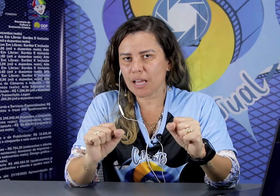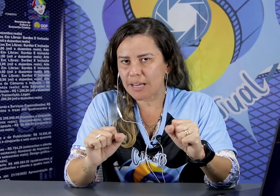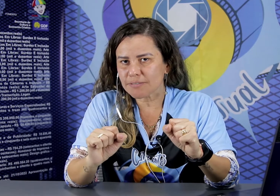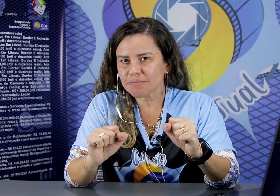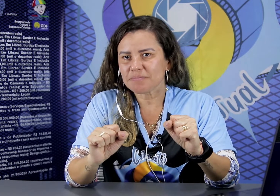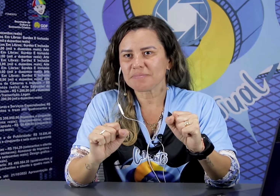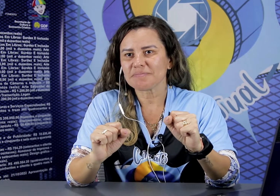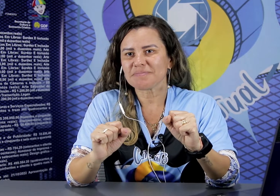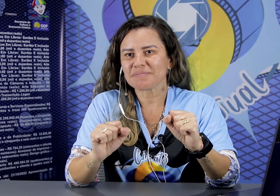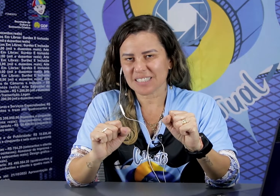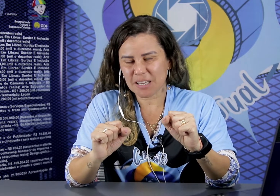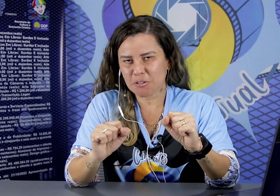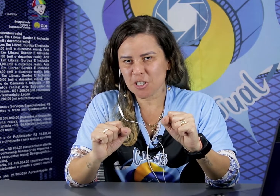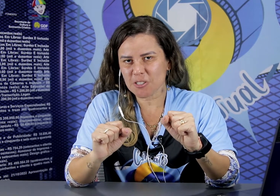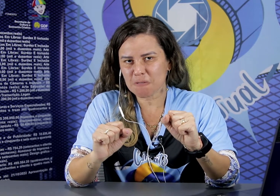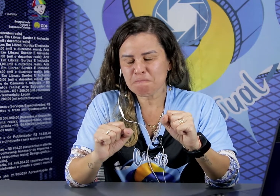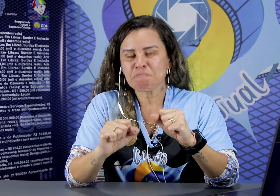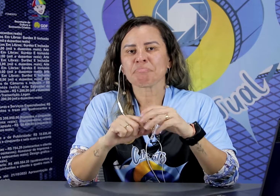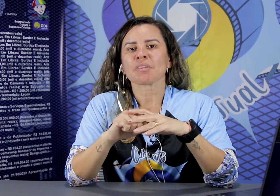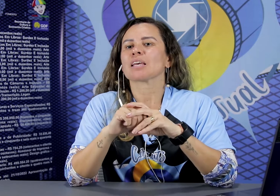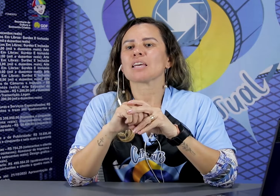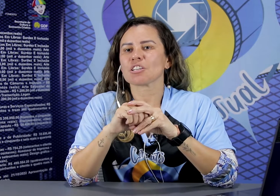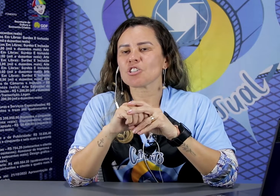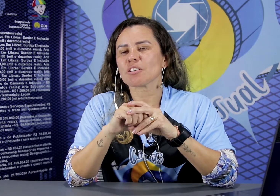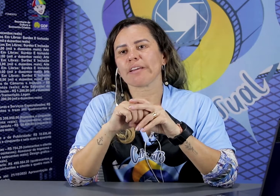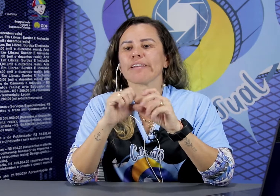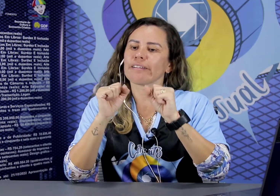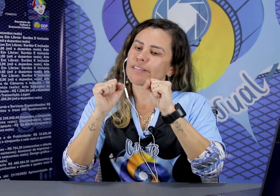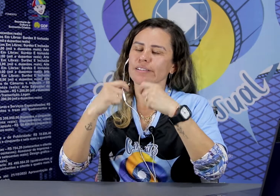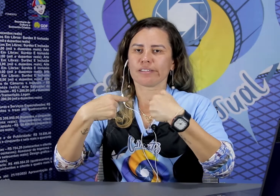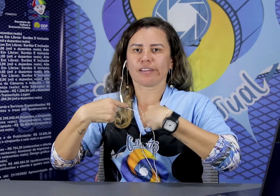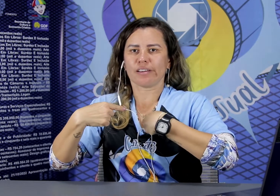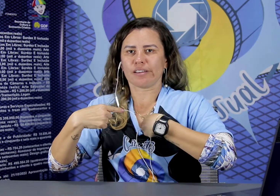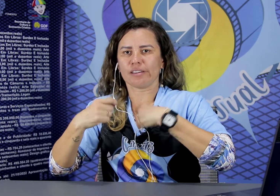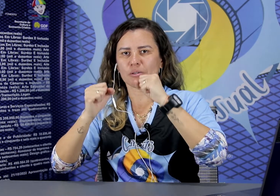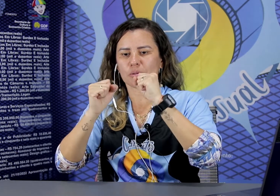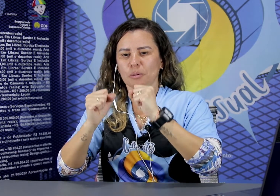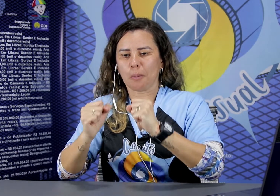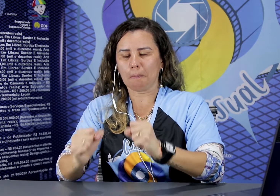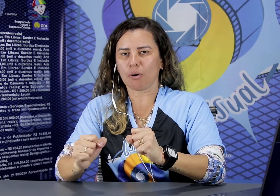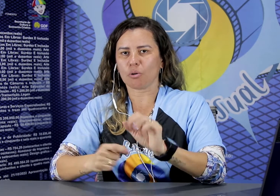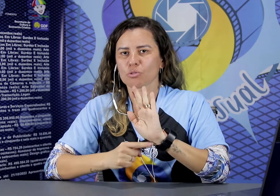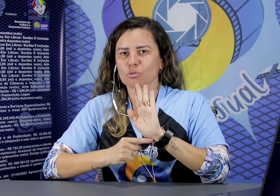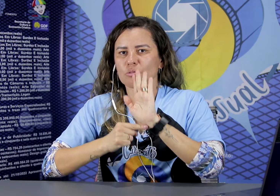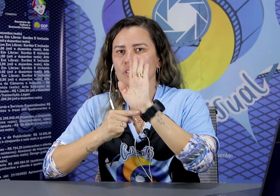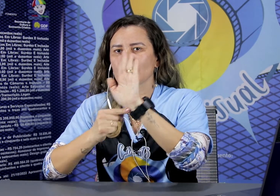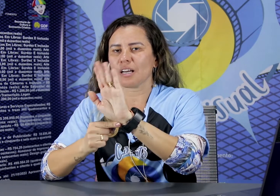ajudar? Lembram disso? Que a gente tem, né? Eu posso